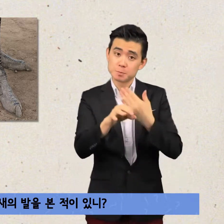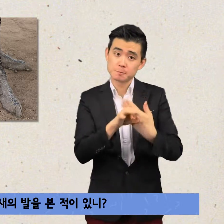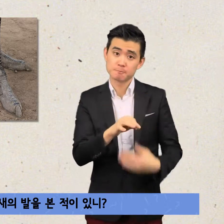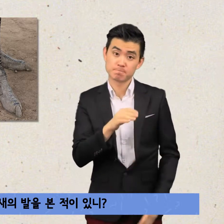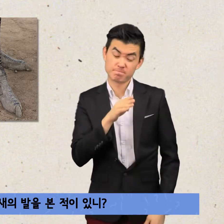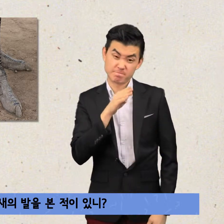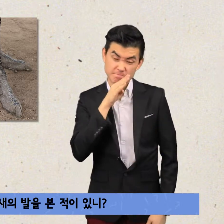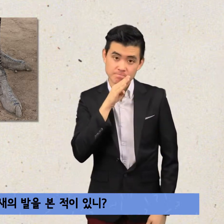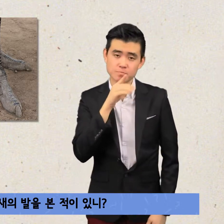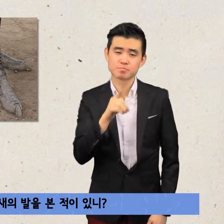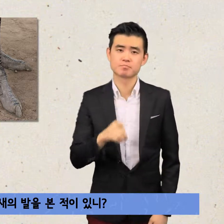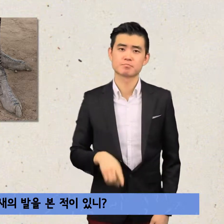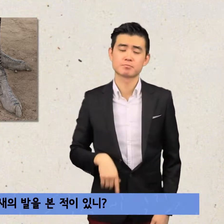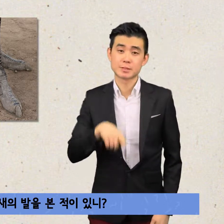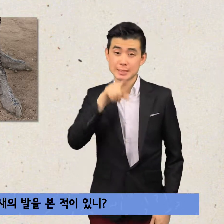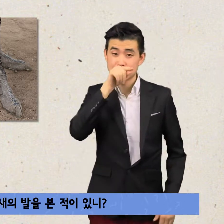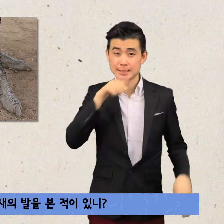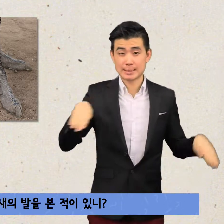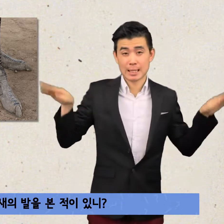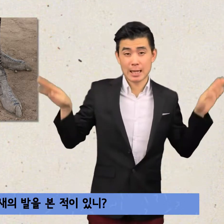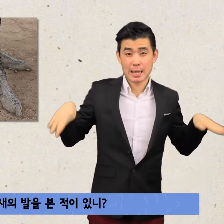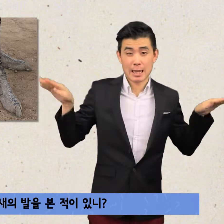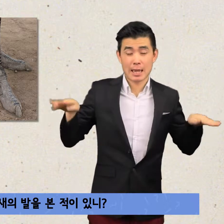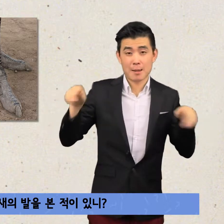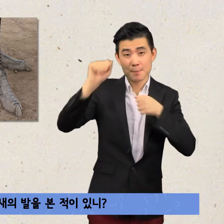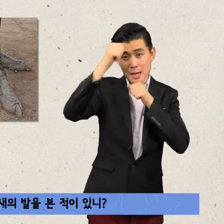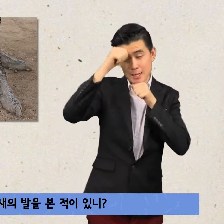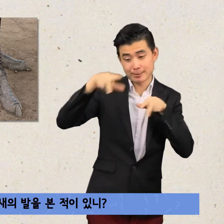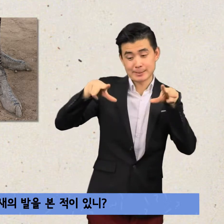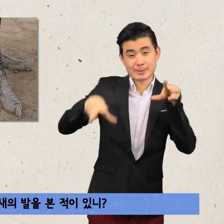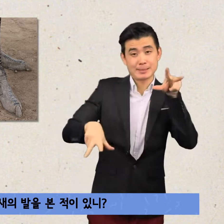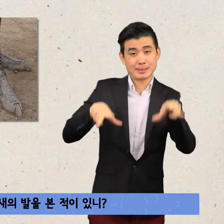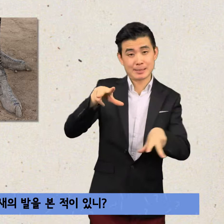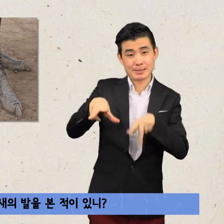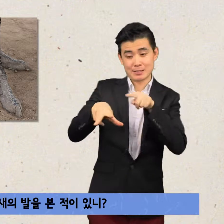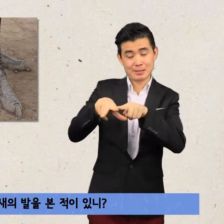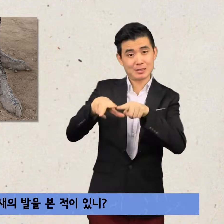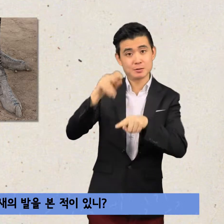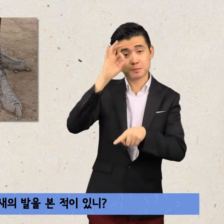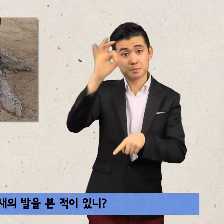그럼 실제로 새의 발을 본 적이 있니?